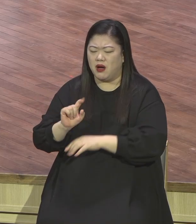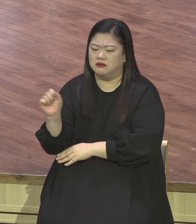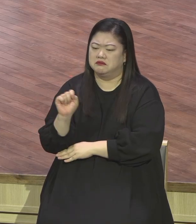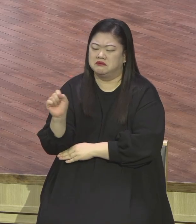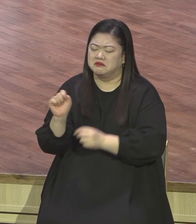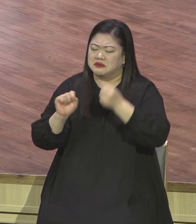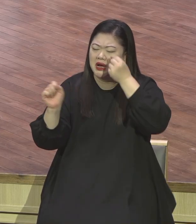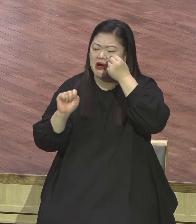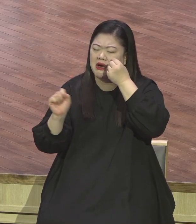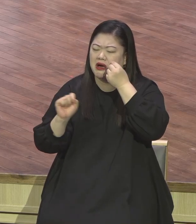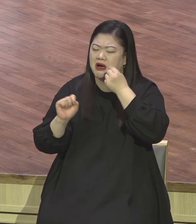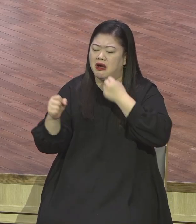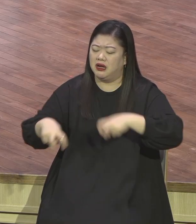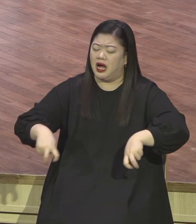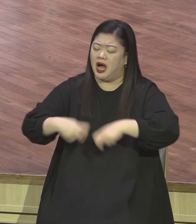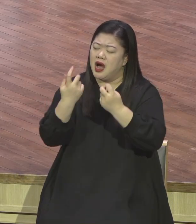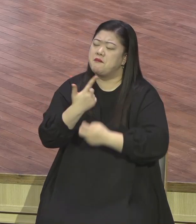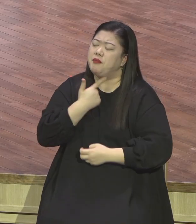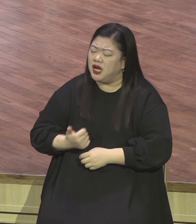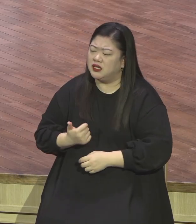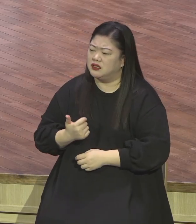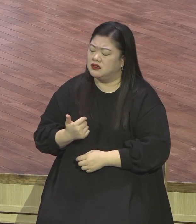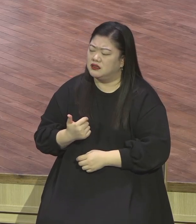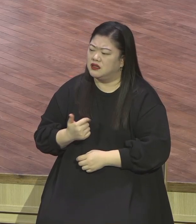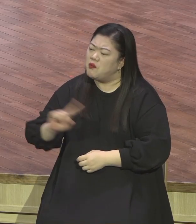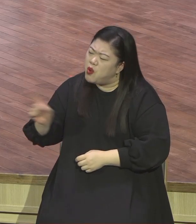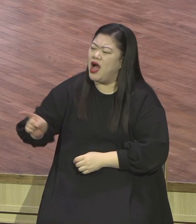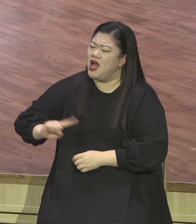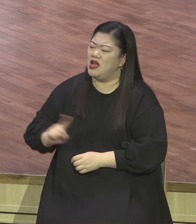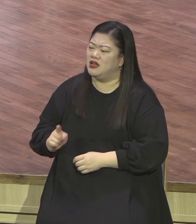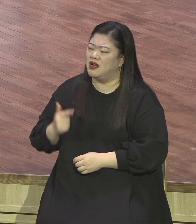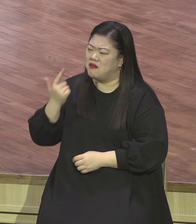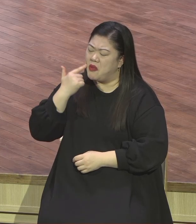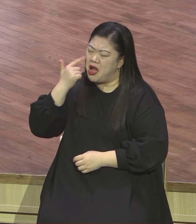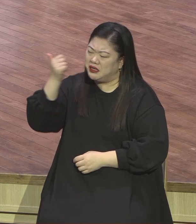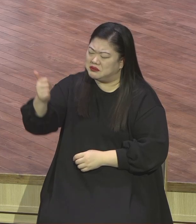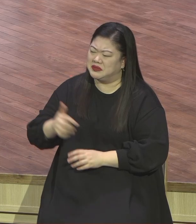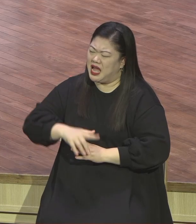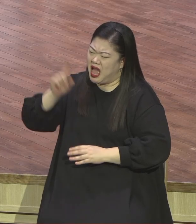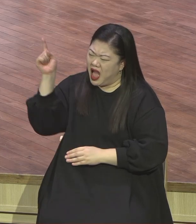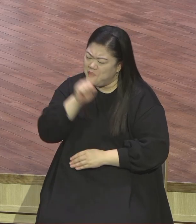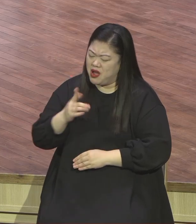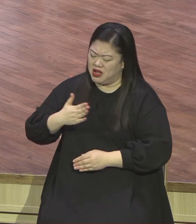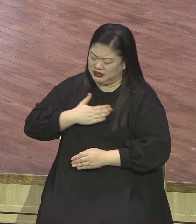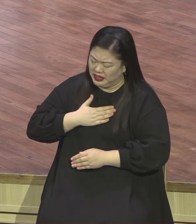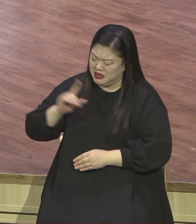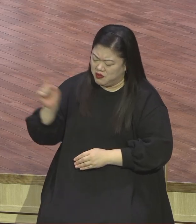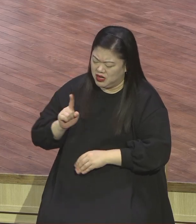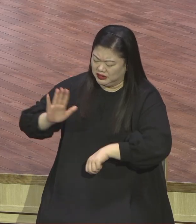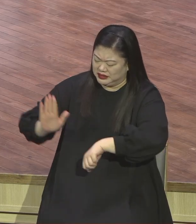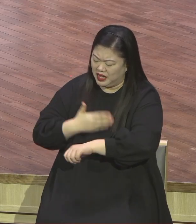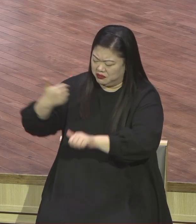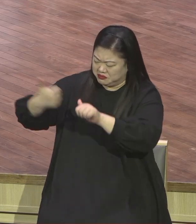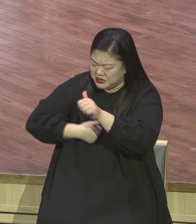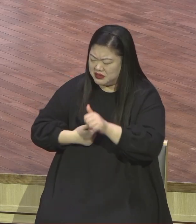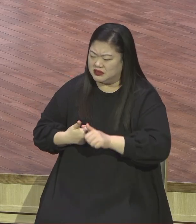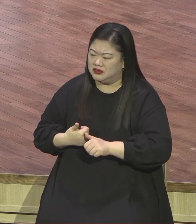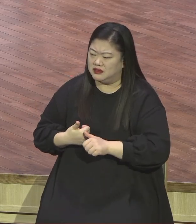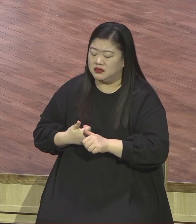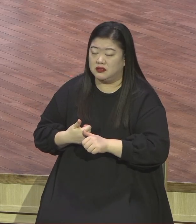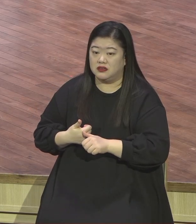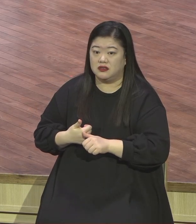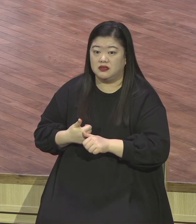이렇게 왕은니와 화해를 하고 나서 이 목사님이 그때부터 백가지